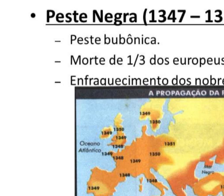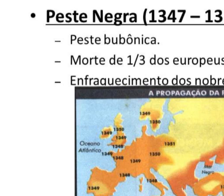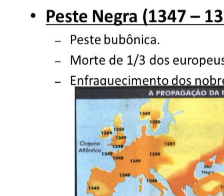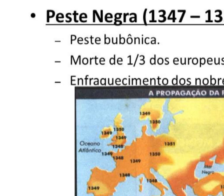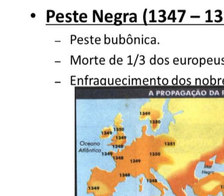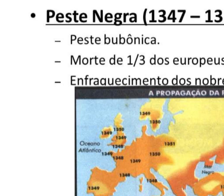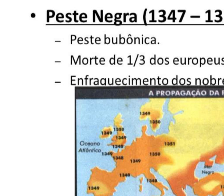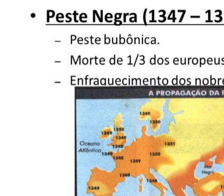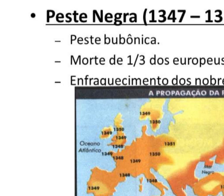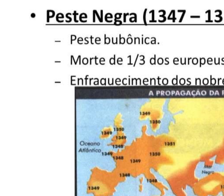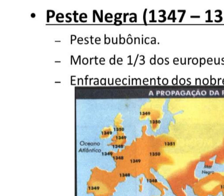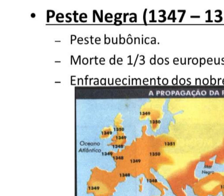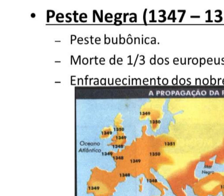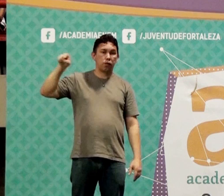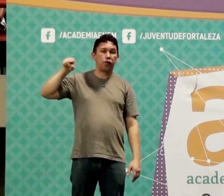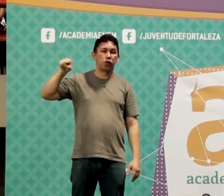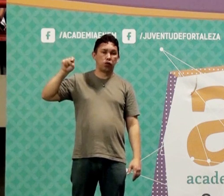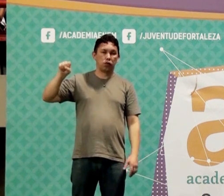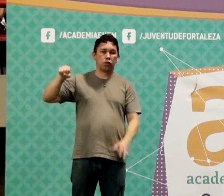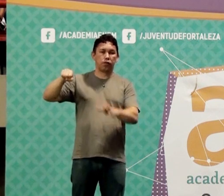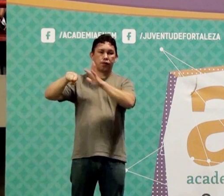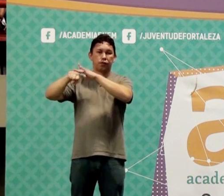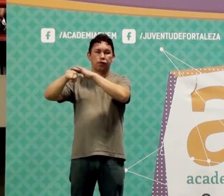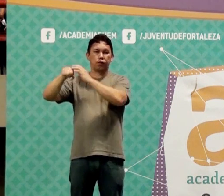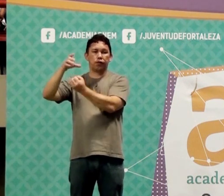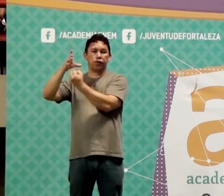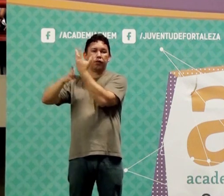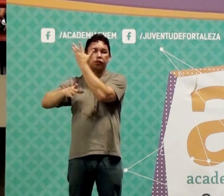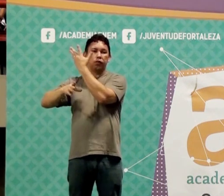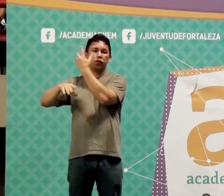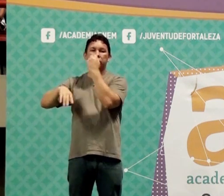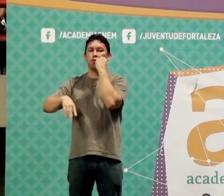1095, 1095.